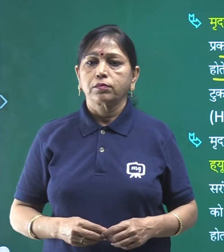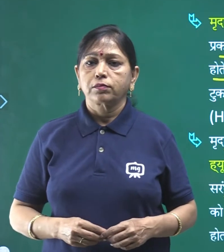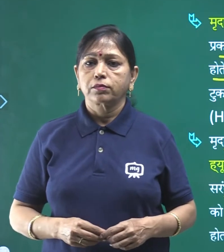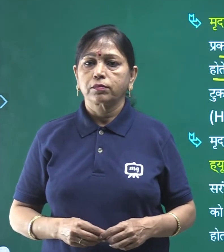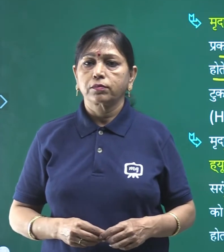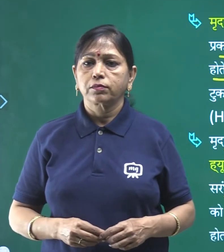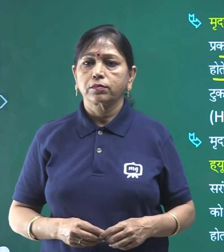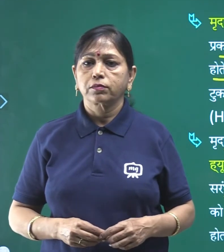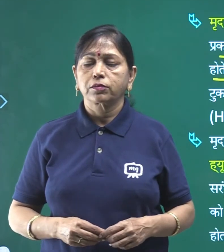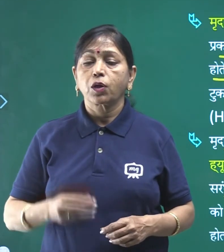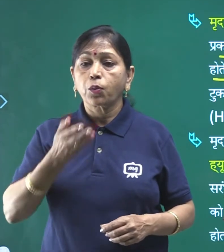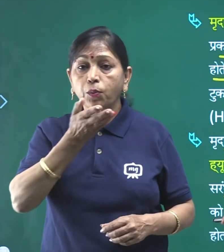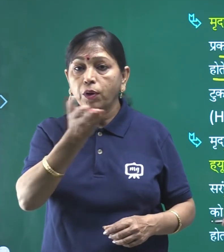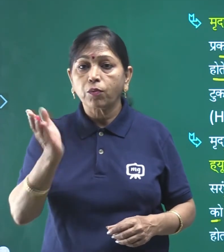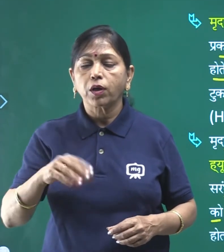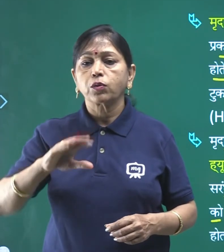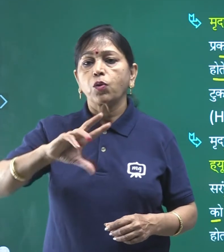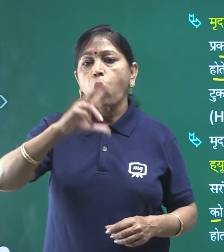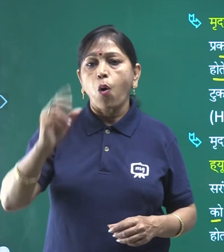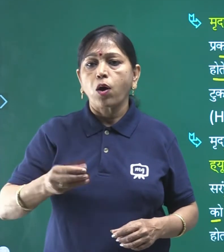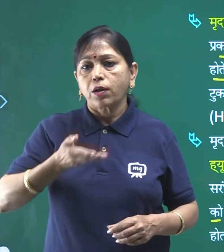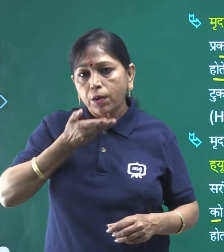वायु तथा जल को